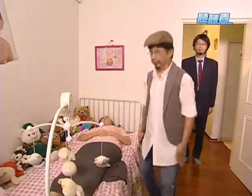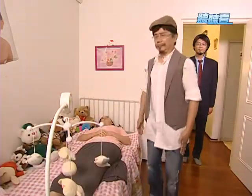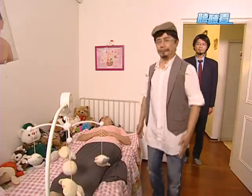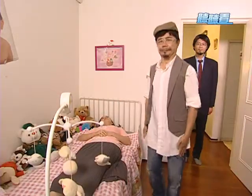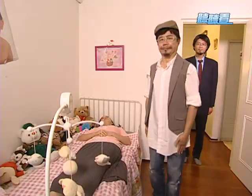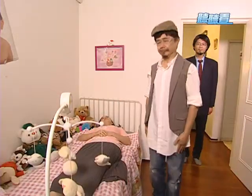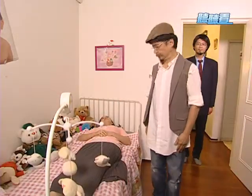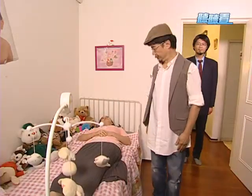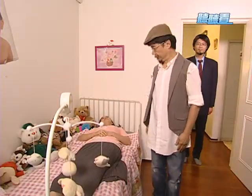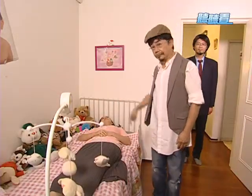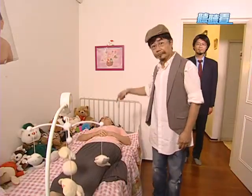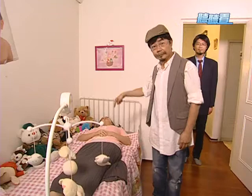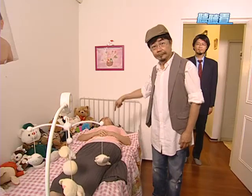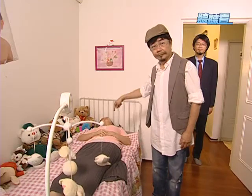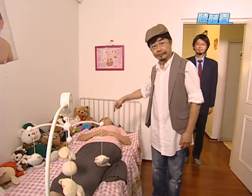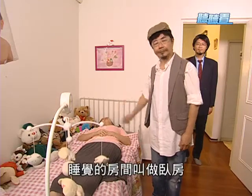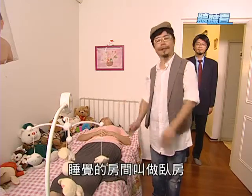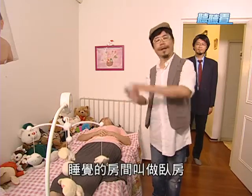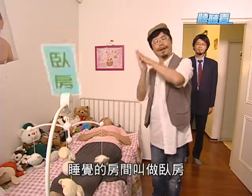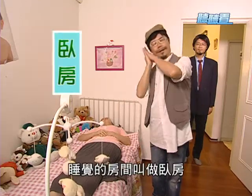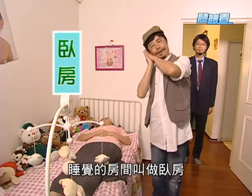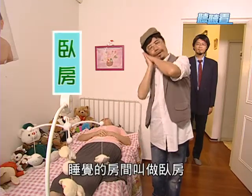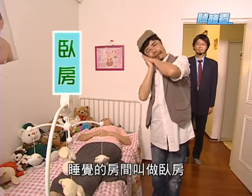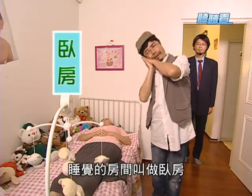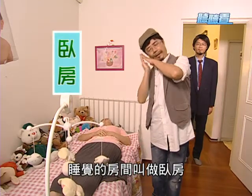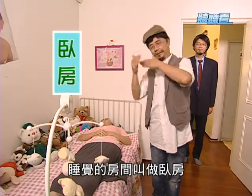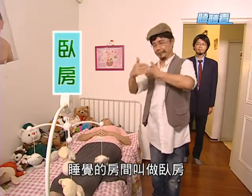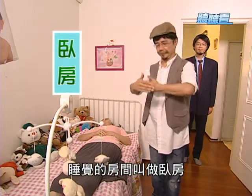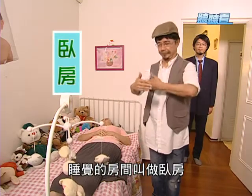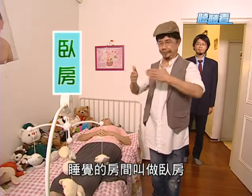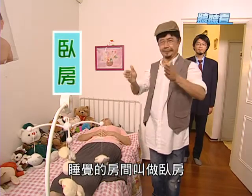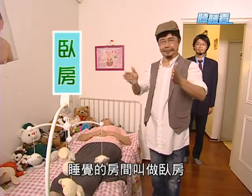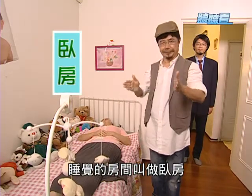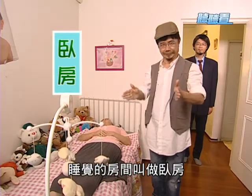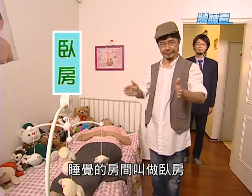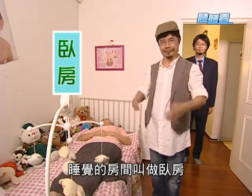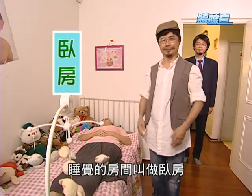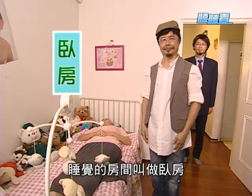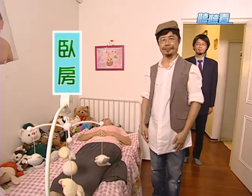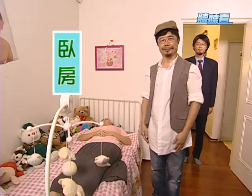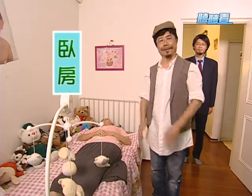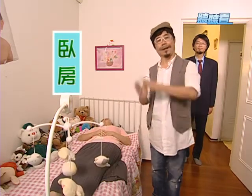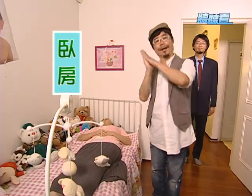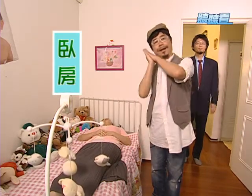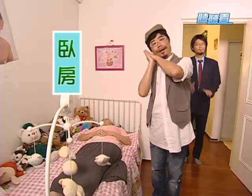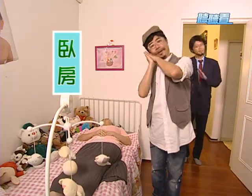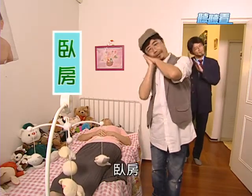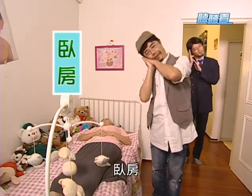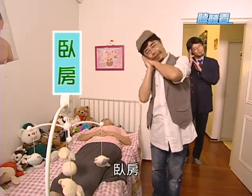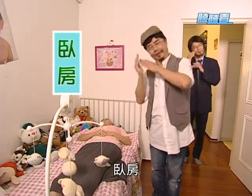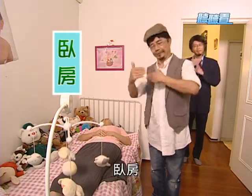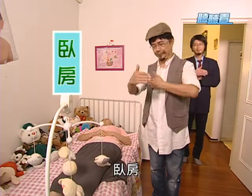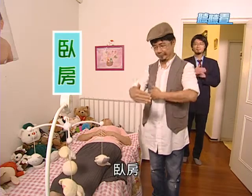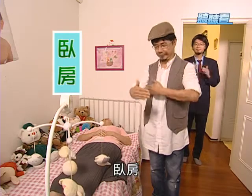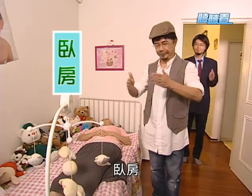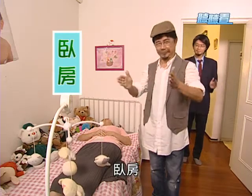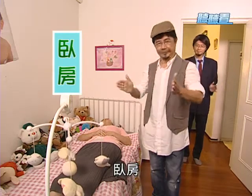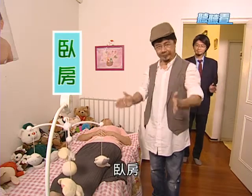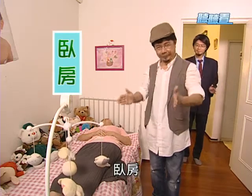哎，睡觉的房间呢，叫做卧房。卧房，